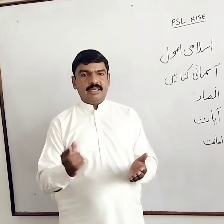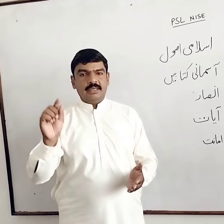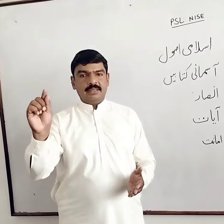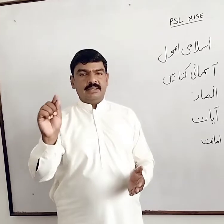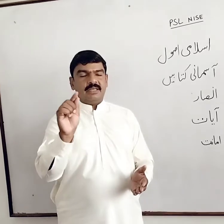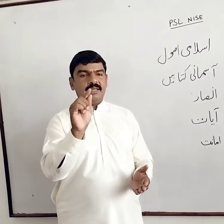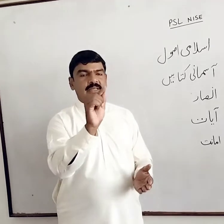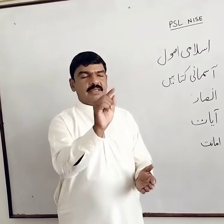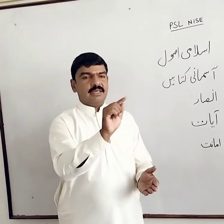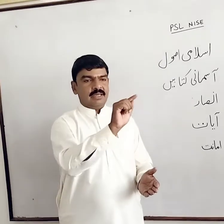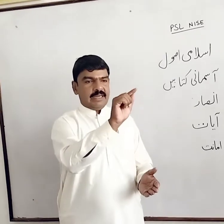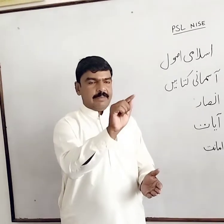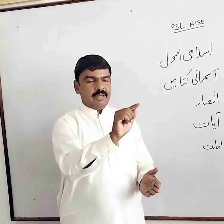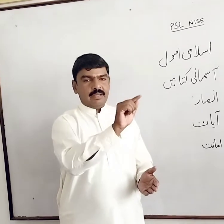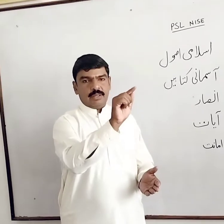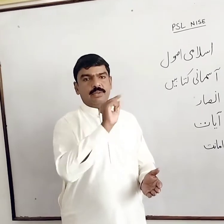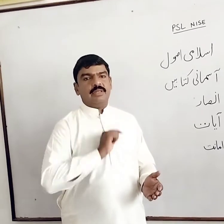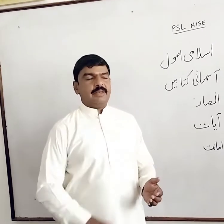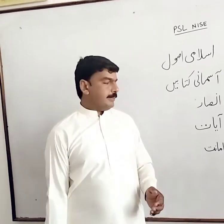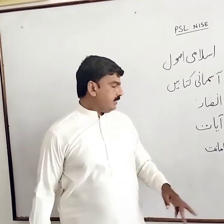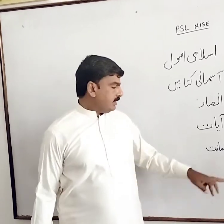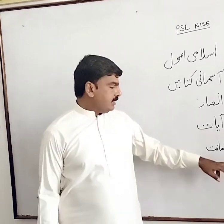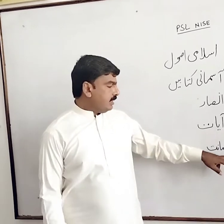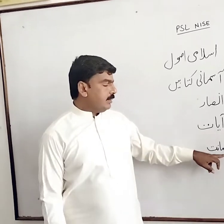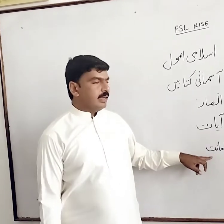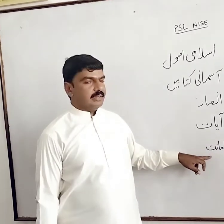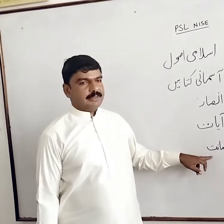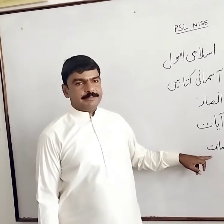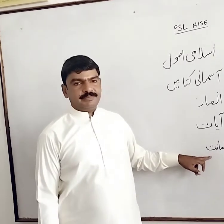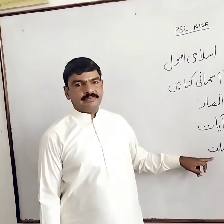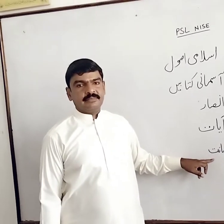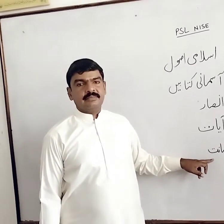سائن، تحریر کا سائن اینڈ پھر گول لگا. امانت،